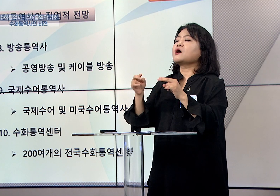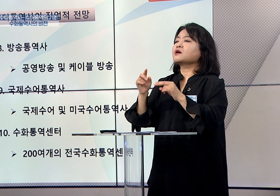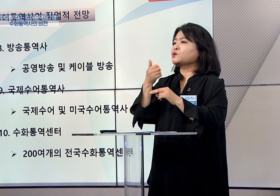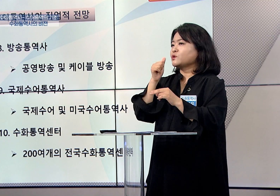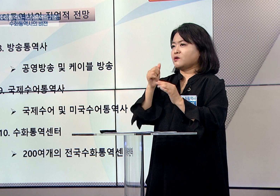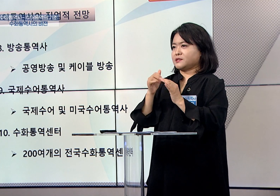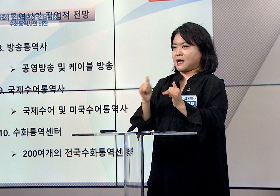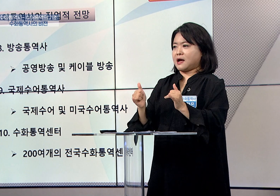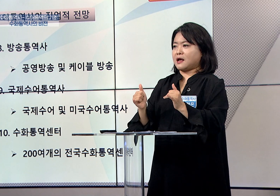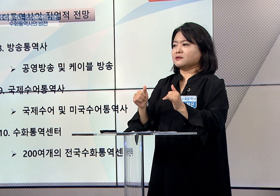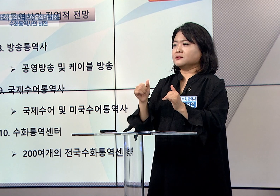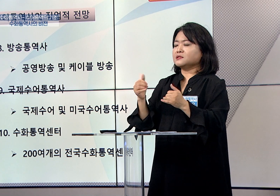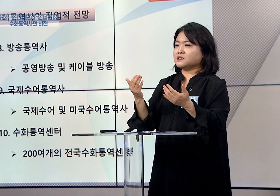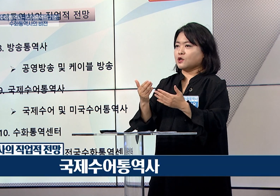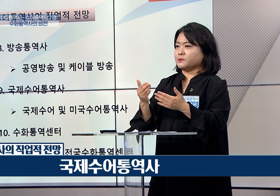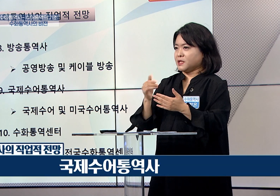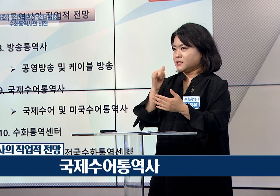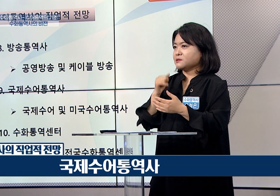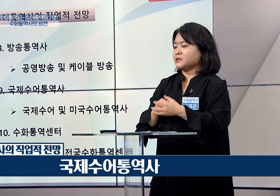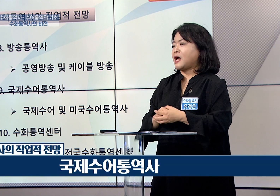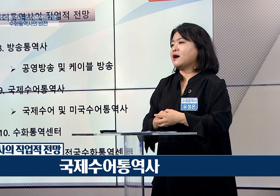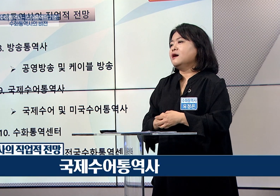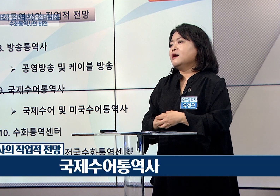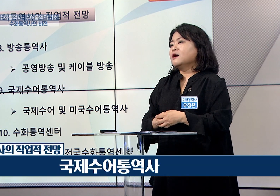국제수화 통역사라는 직업이 있습니다.